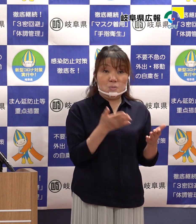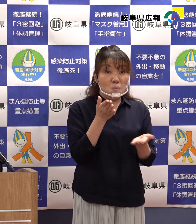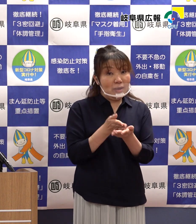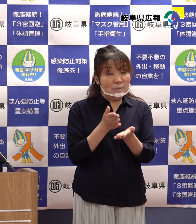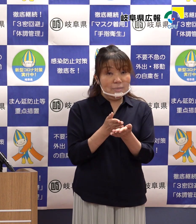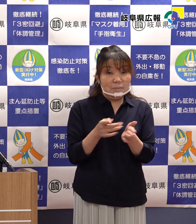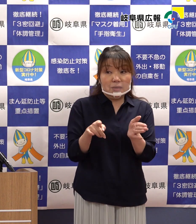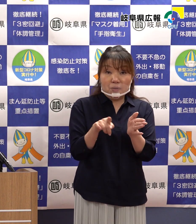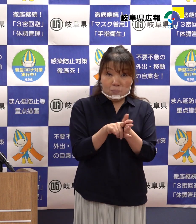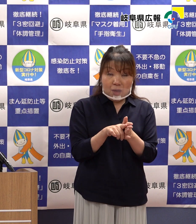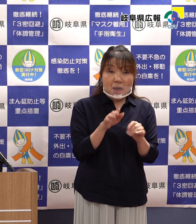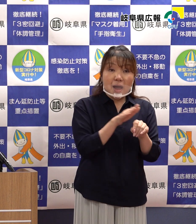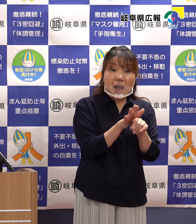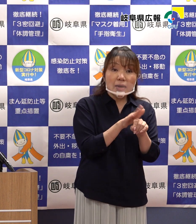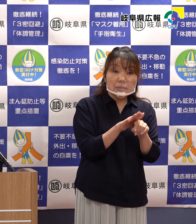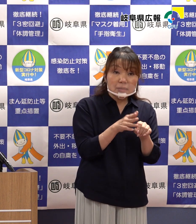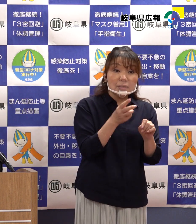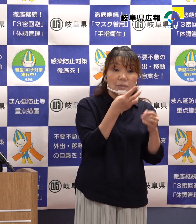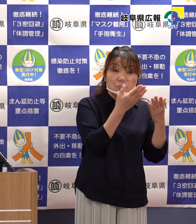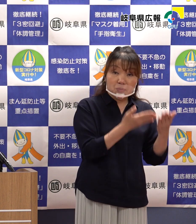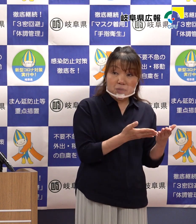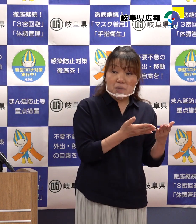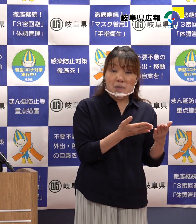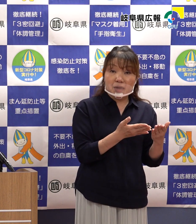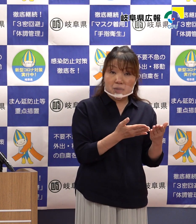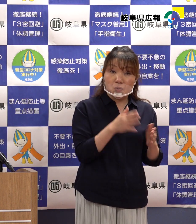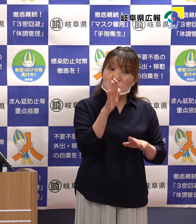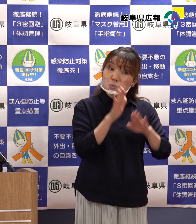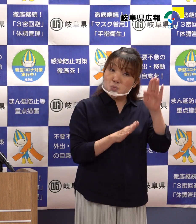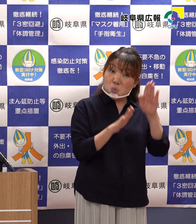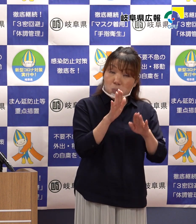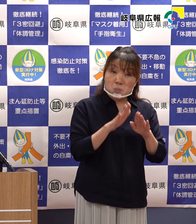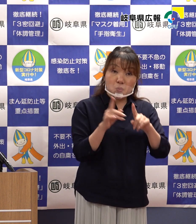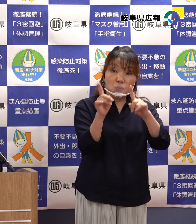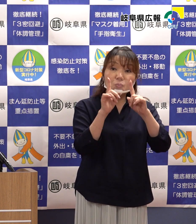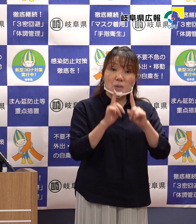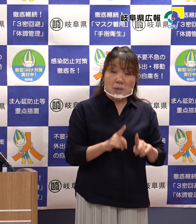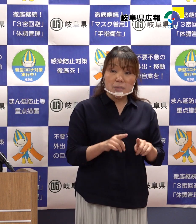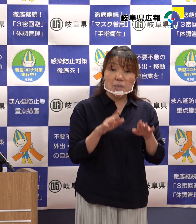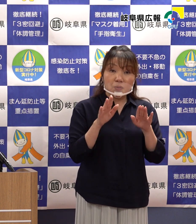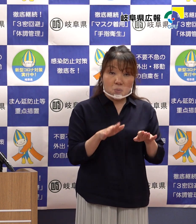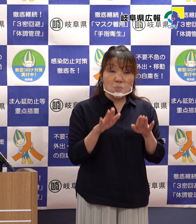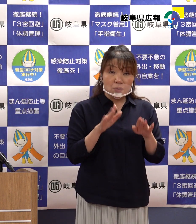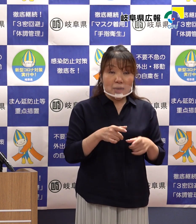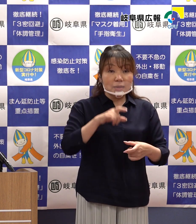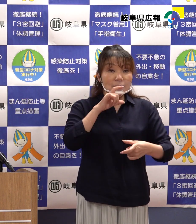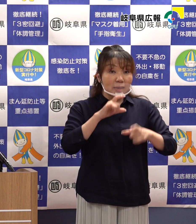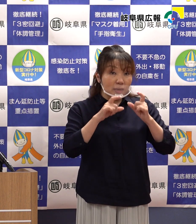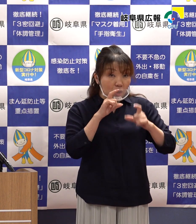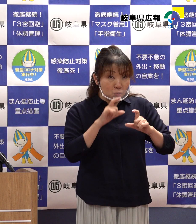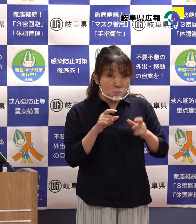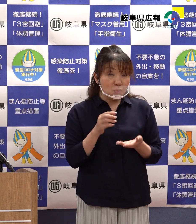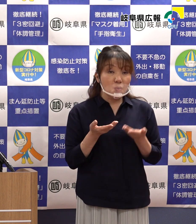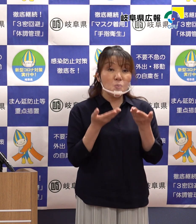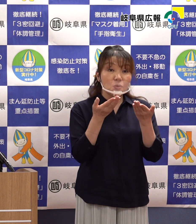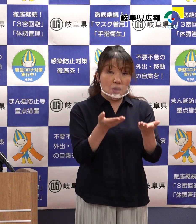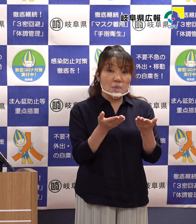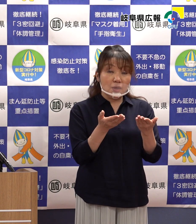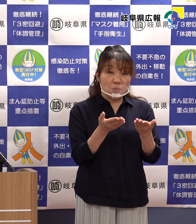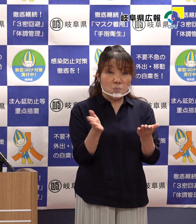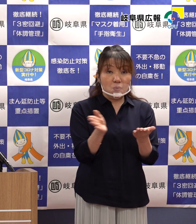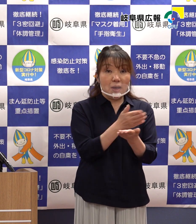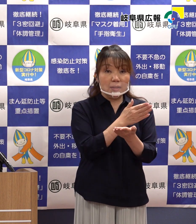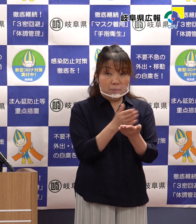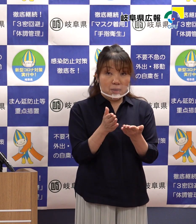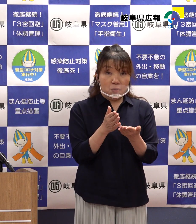たが、愛知県、三重県 の、状況も踏まえて、今回酒類の提供についての判断をされたと、そうい